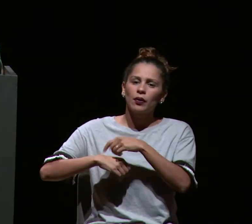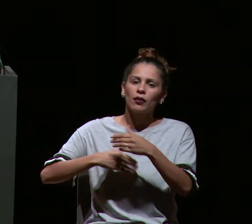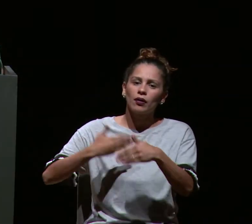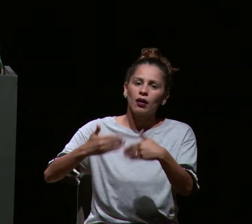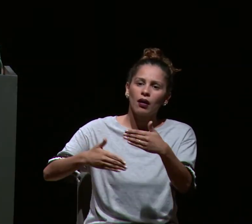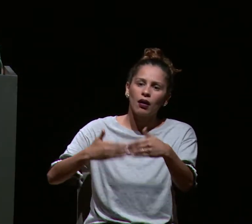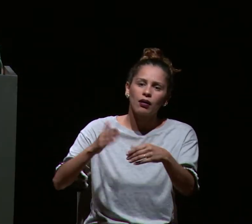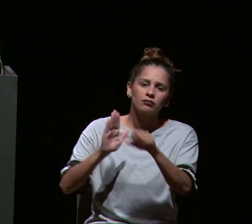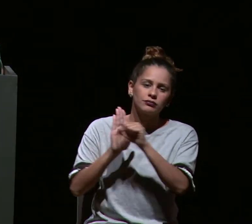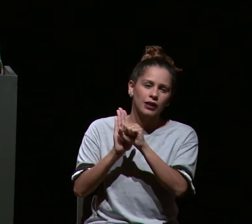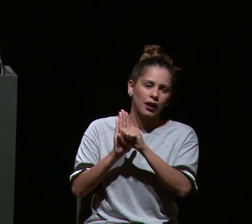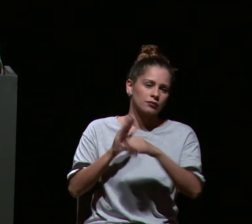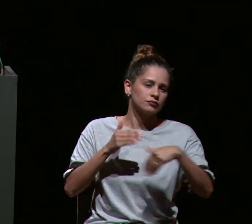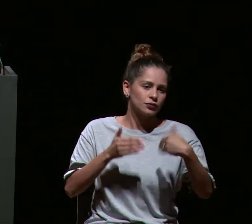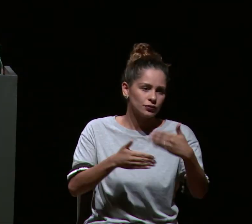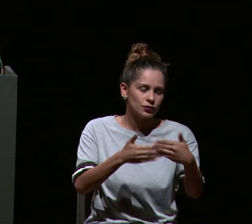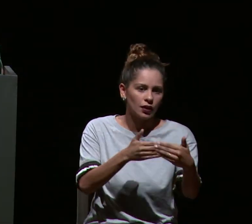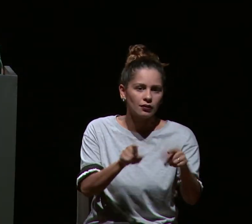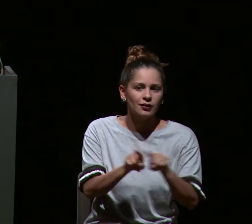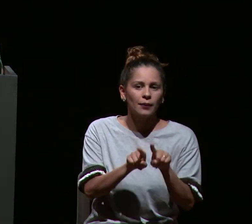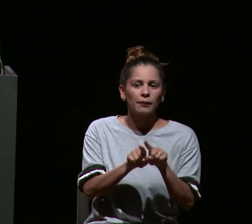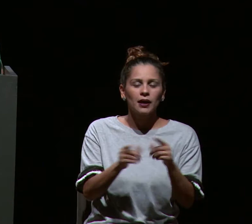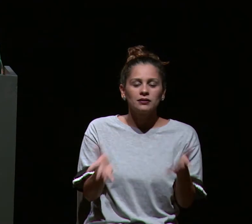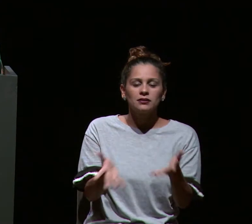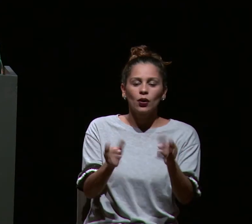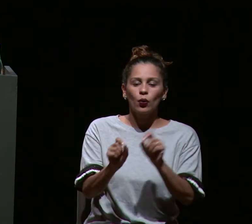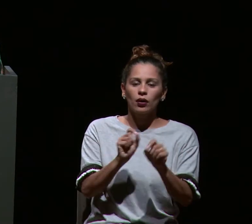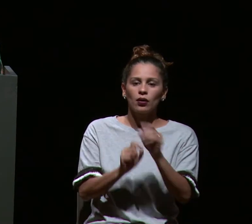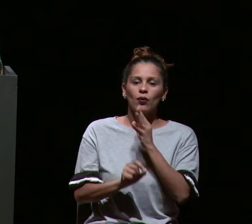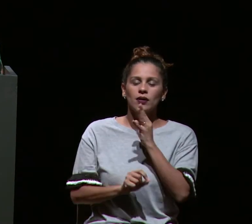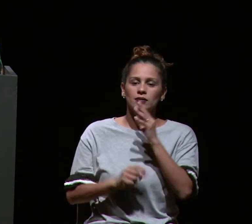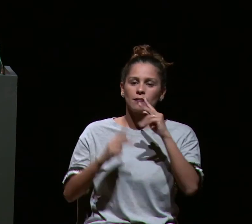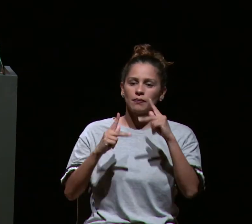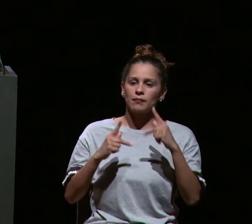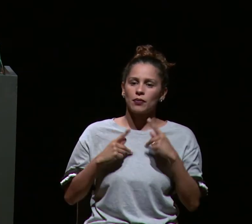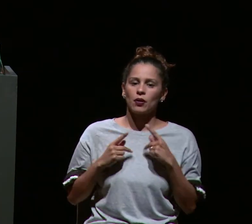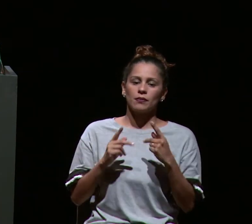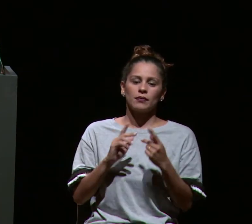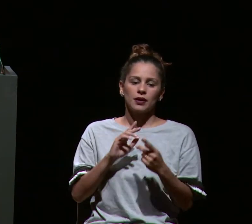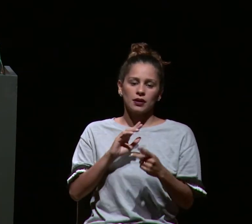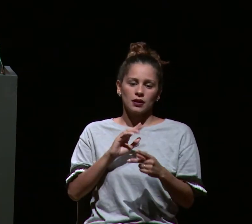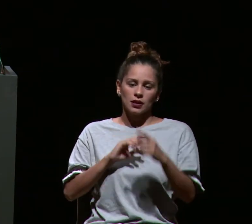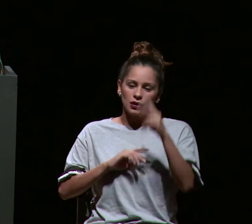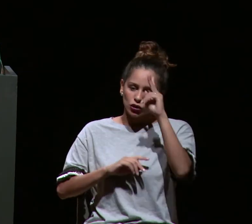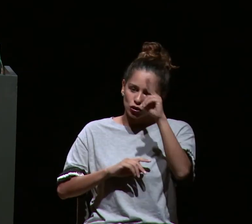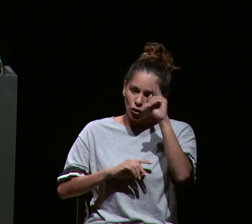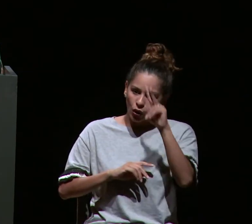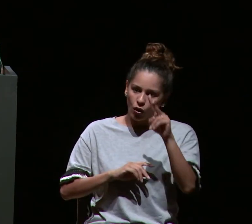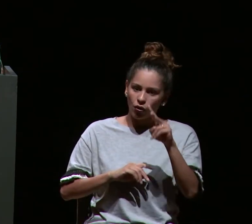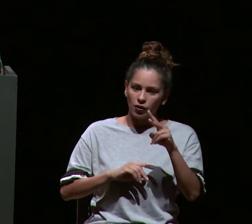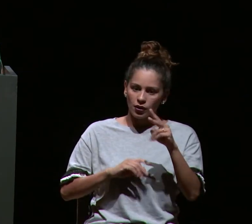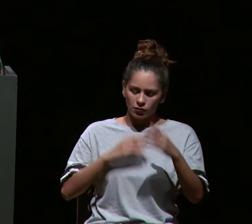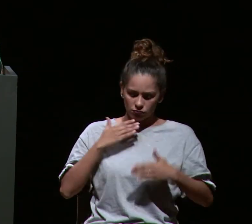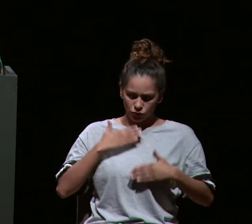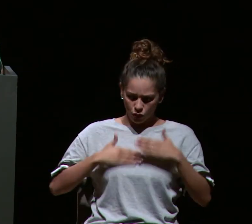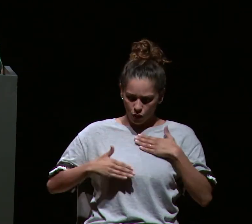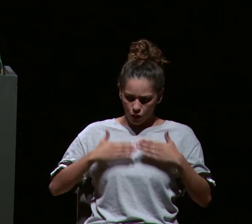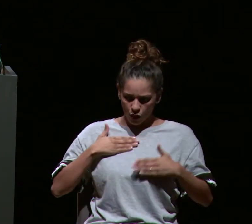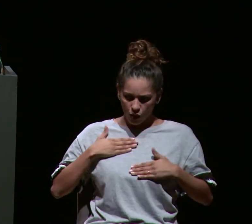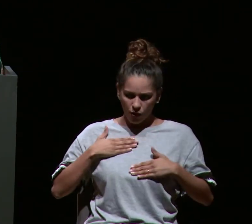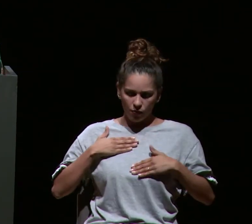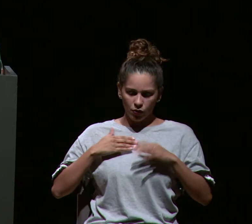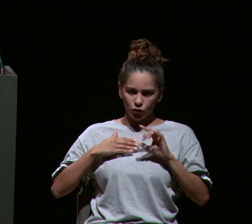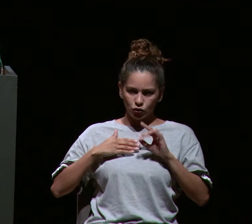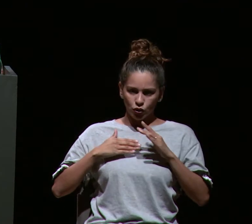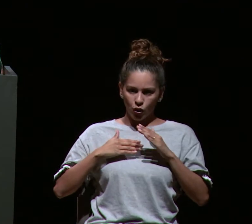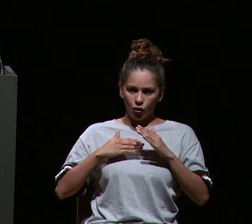somos incentivados a reconhecer nossas histórias, se voltar para os nossos corpos, admirar nossa experiência para além da dor, da mágoa e